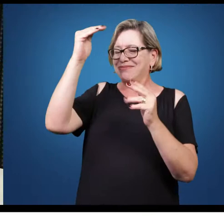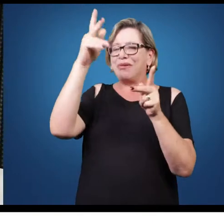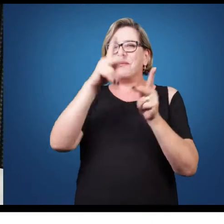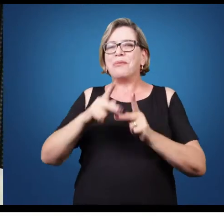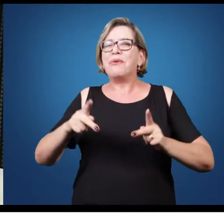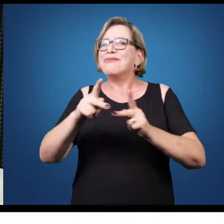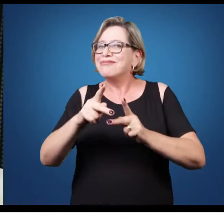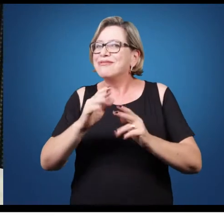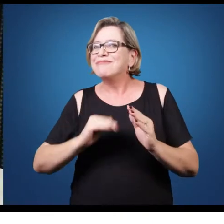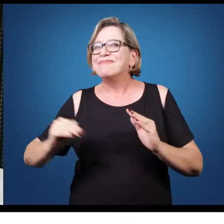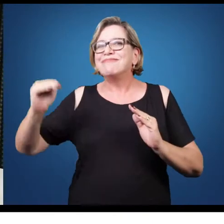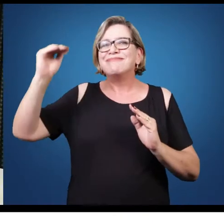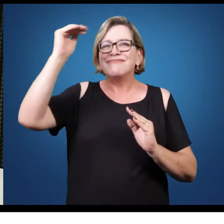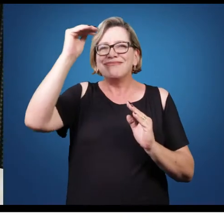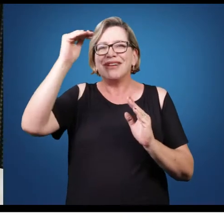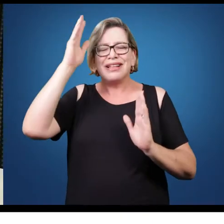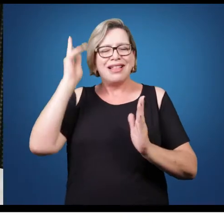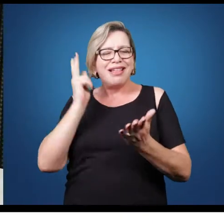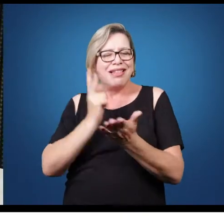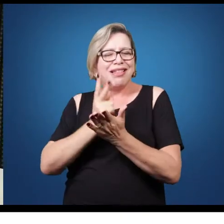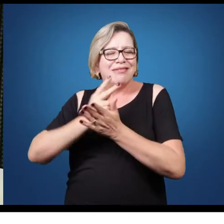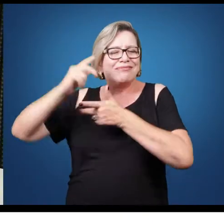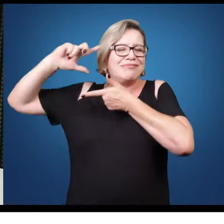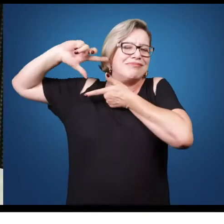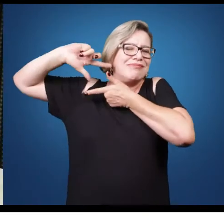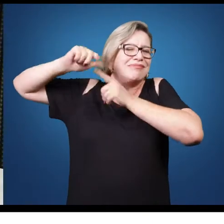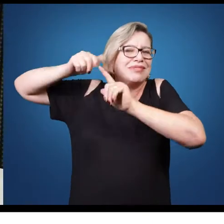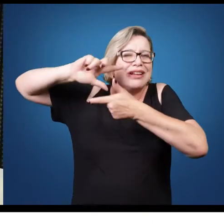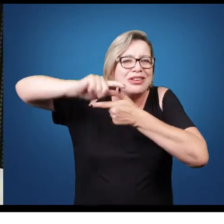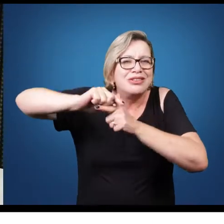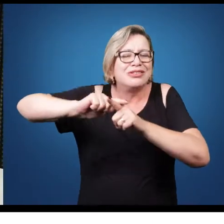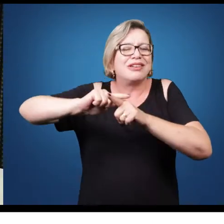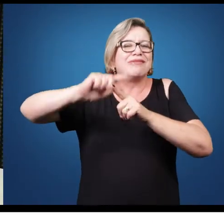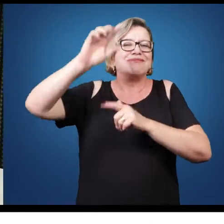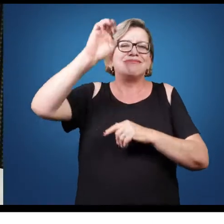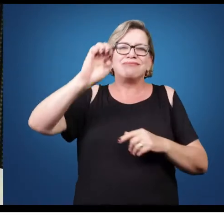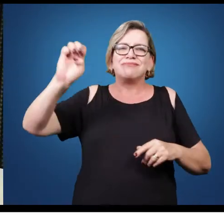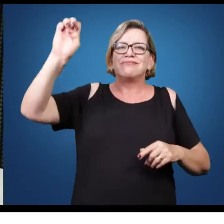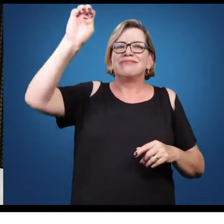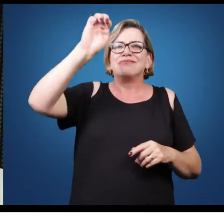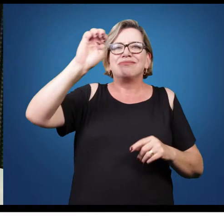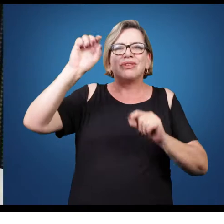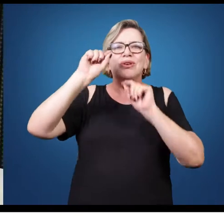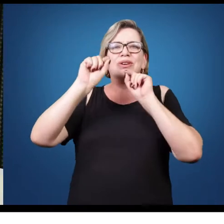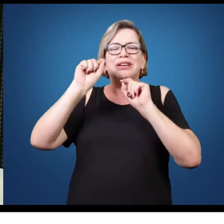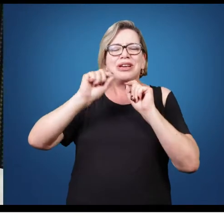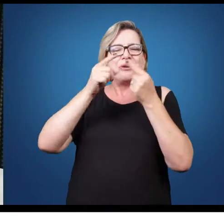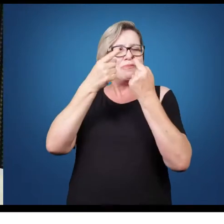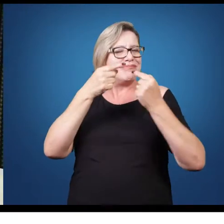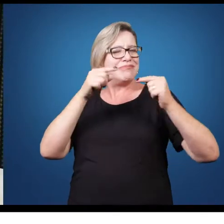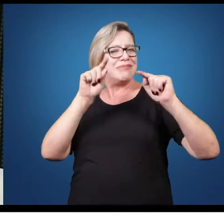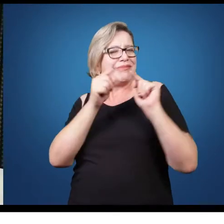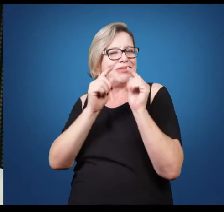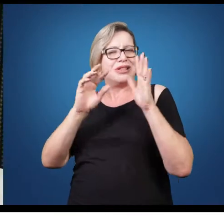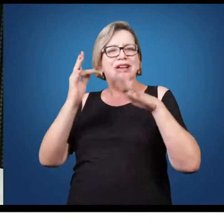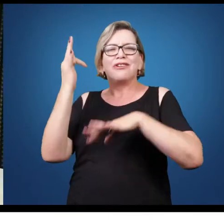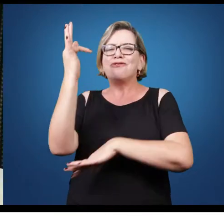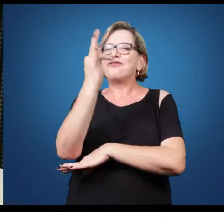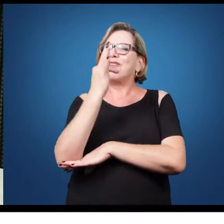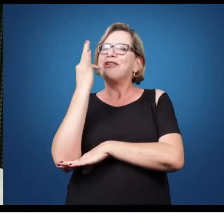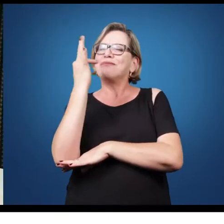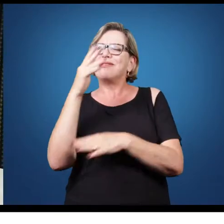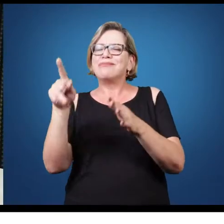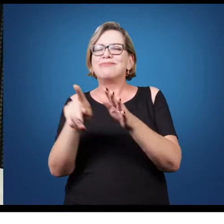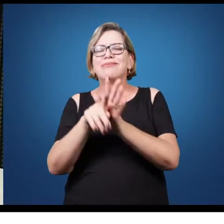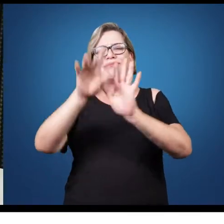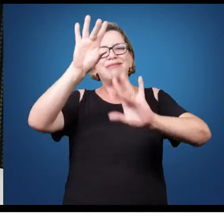deu prioridade no caso da música tradicional no caso da tradição europeia a música que era escrita que é normal que acontece em grandes teatros